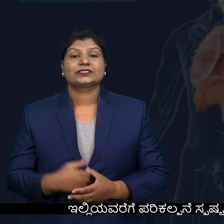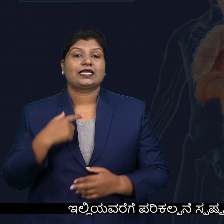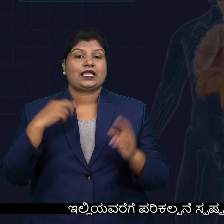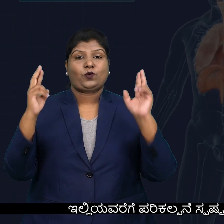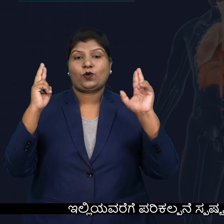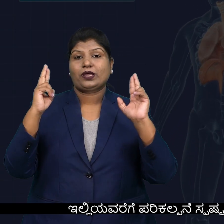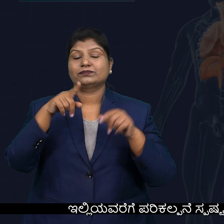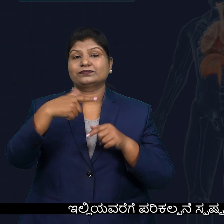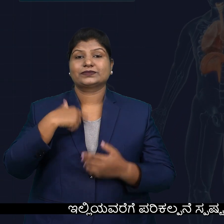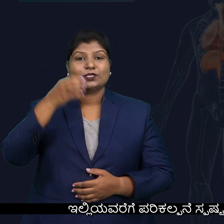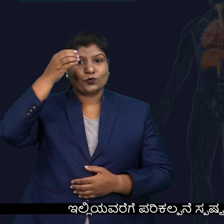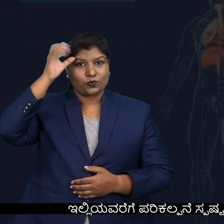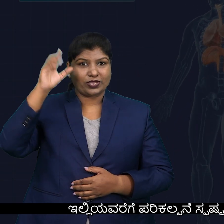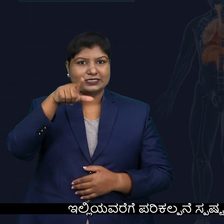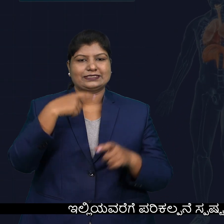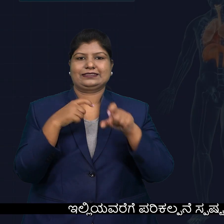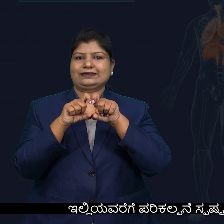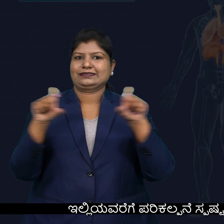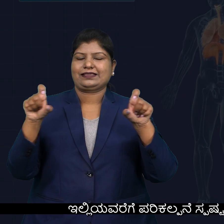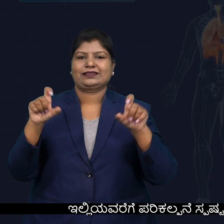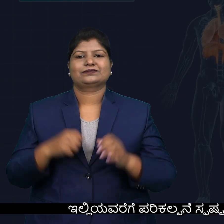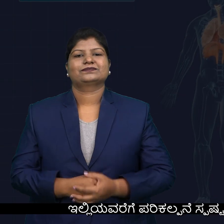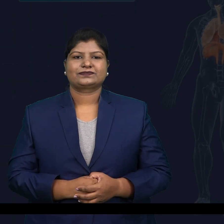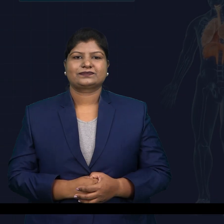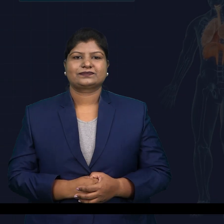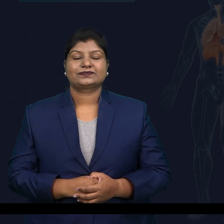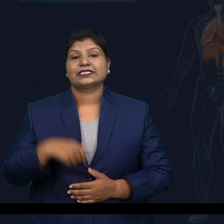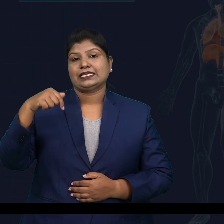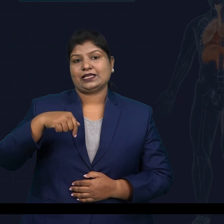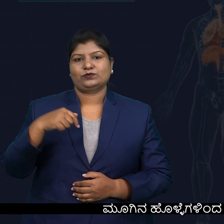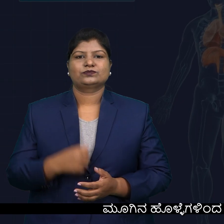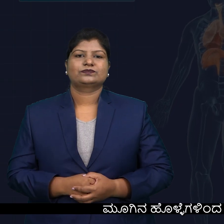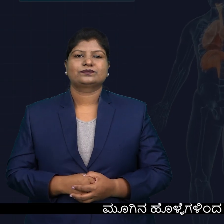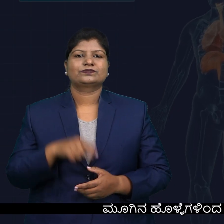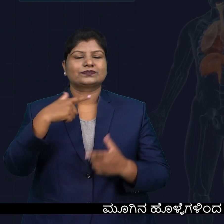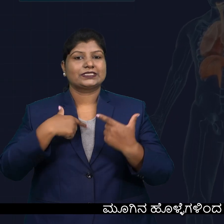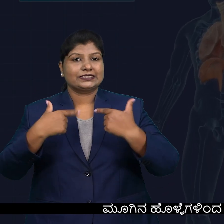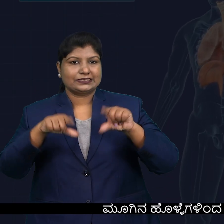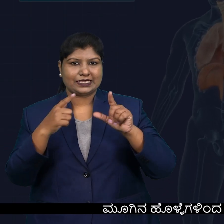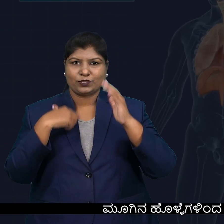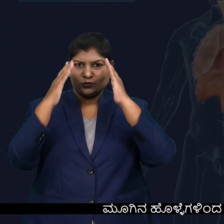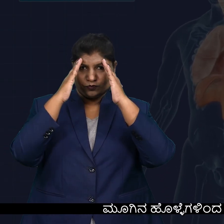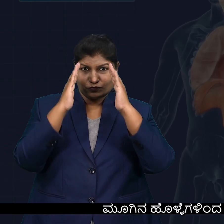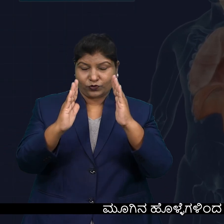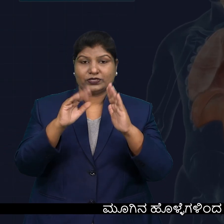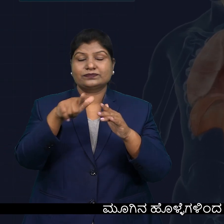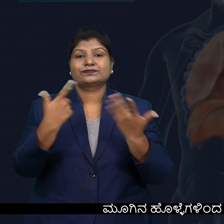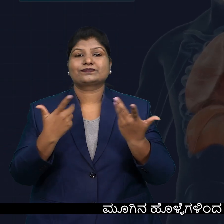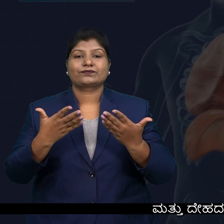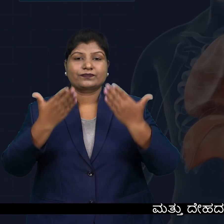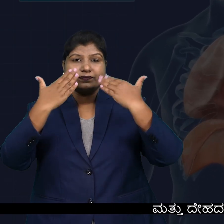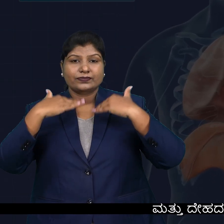ಇಲ್ಲಿಯವರೆಗೆ ಪರಿಕಲ್ಪನೆ ಸ್ಪಷ್ಟವಾಗಿದೆ ಎಂದು ನಾನು ಭಾವಿಸುತ್ತೇನೆ. ಈಗ ಮೂಗಿನ ಹೊಳ್ಳೆಗಳಿಂದ ದೇಹದಲ್ಲಿನ